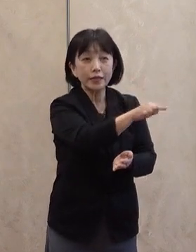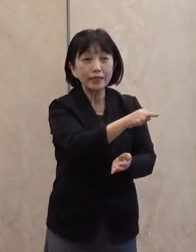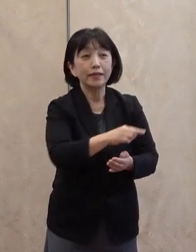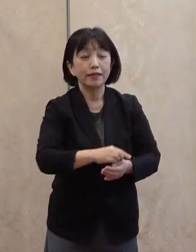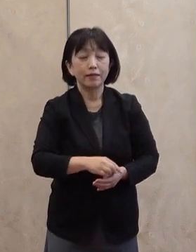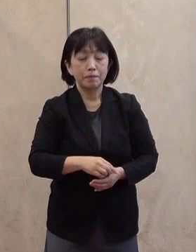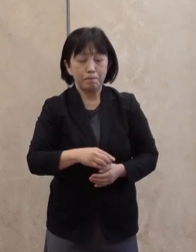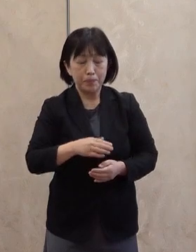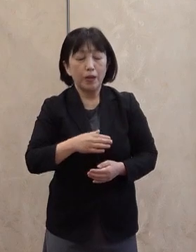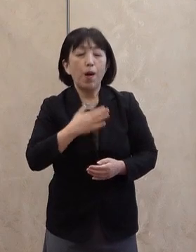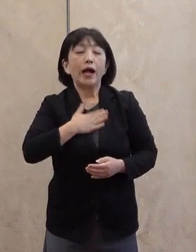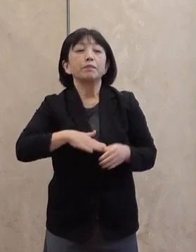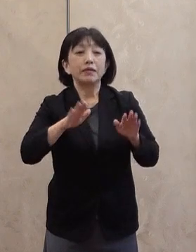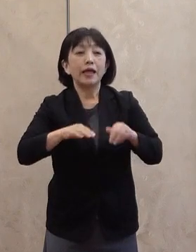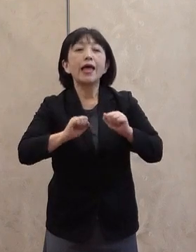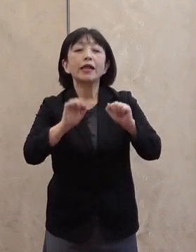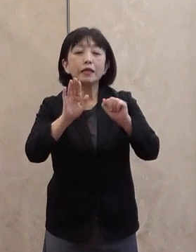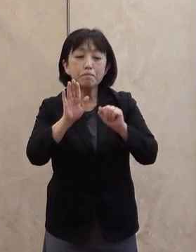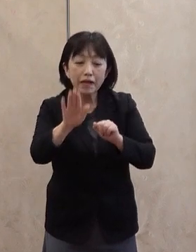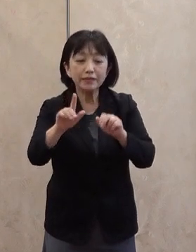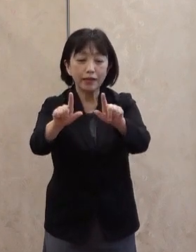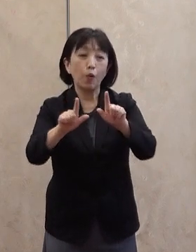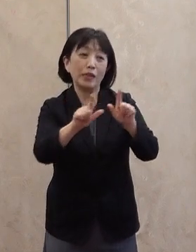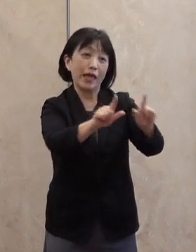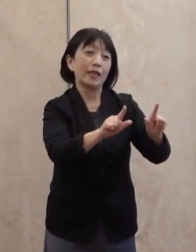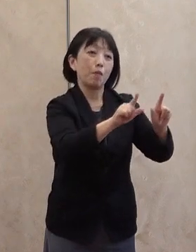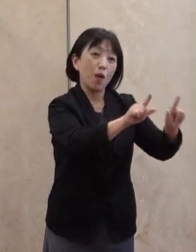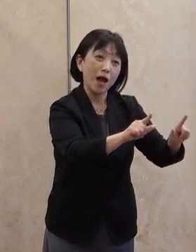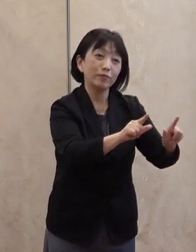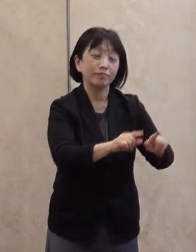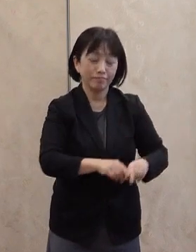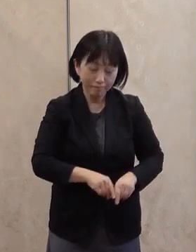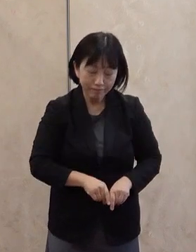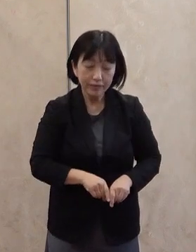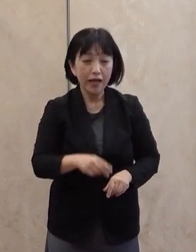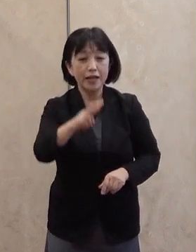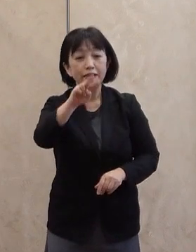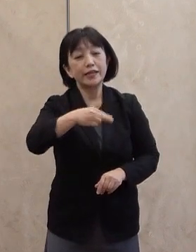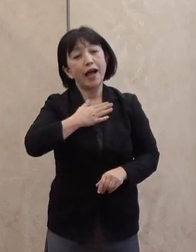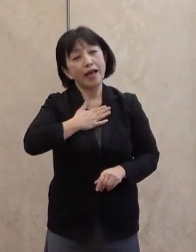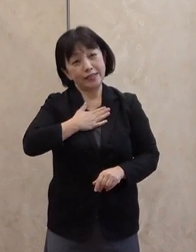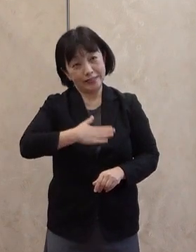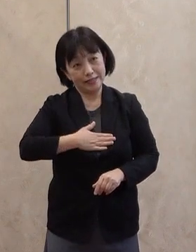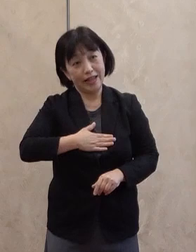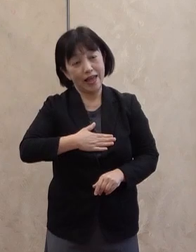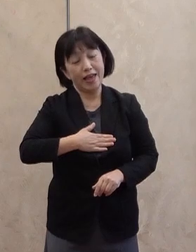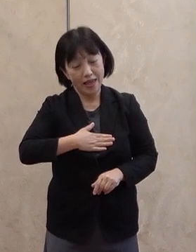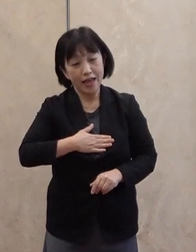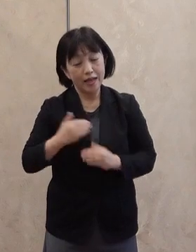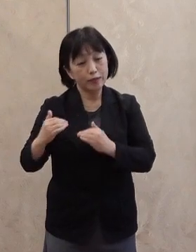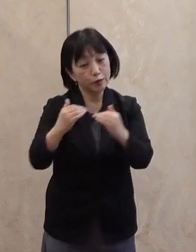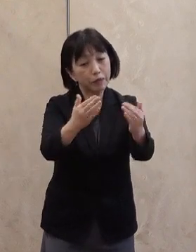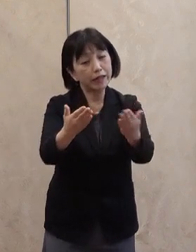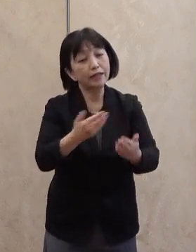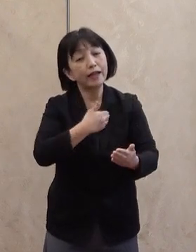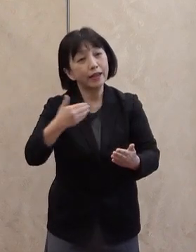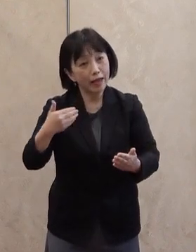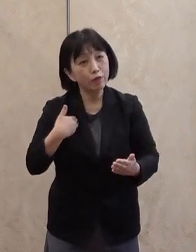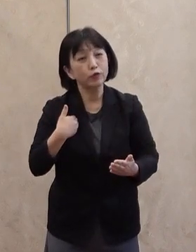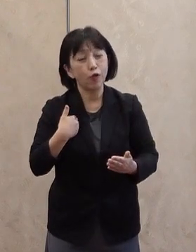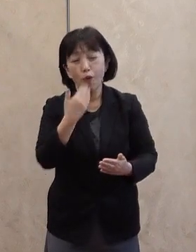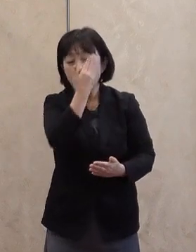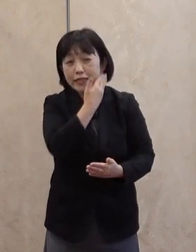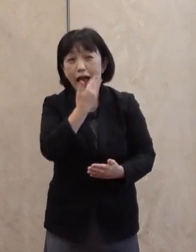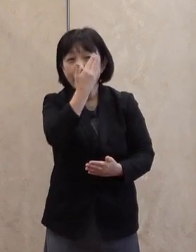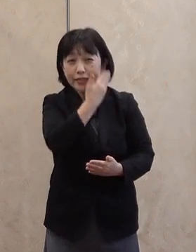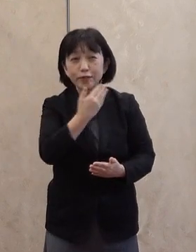分かったやるよと言っていただけることの、まあ、ある意味その理解を得て進めていただけること、こちらをより重視